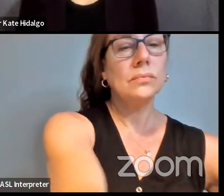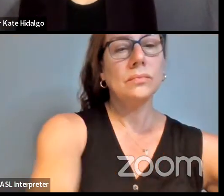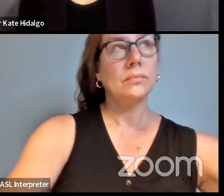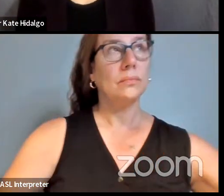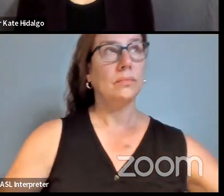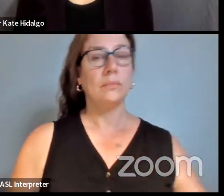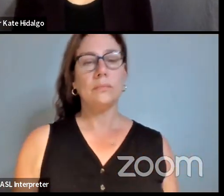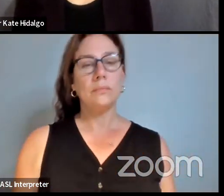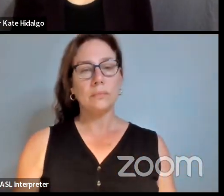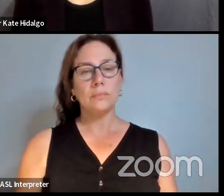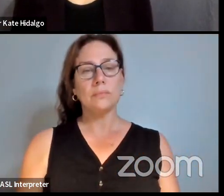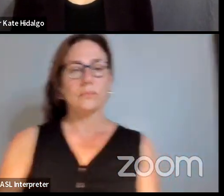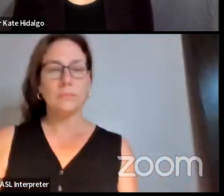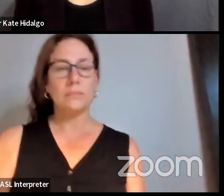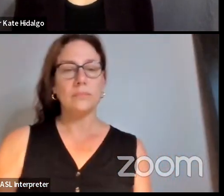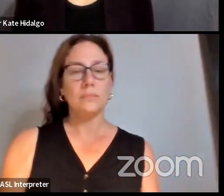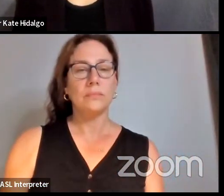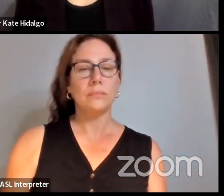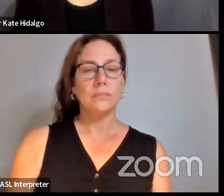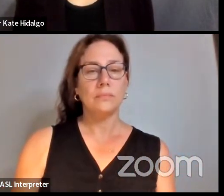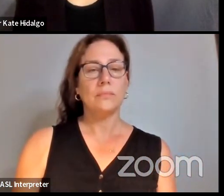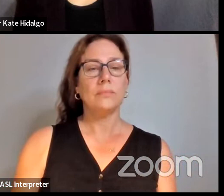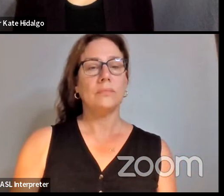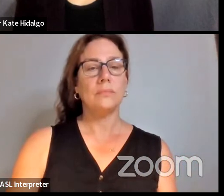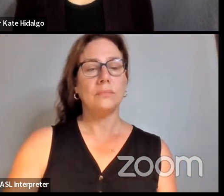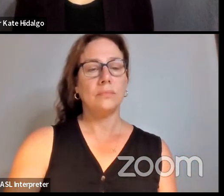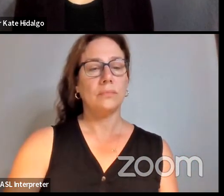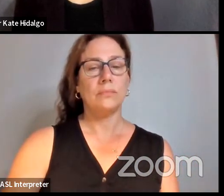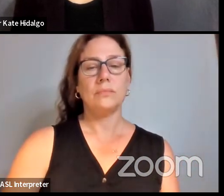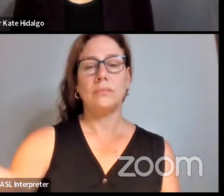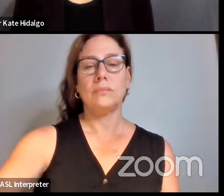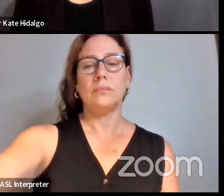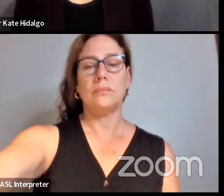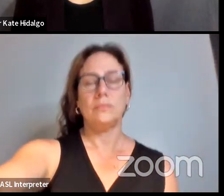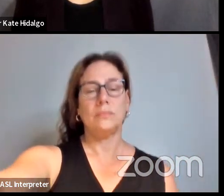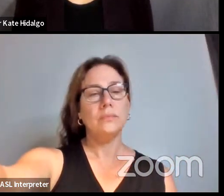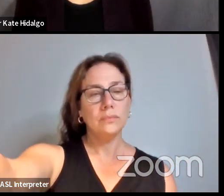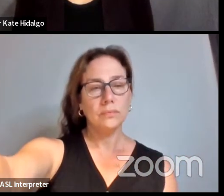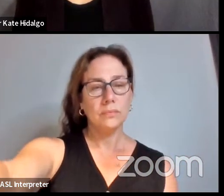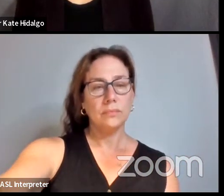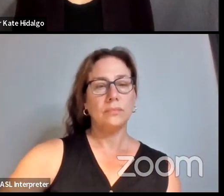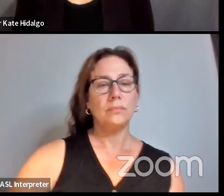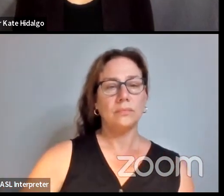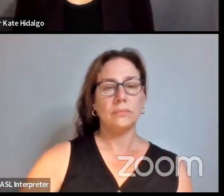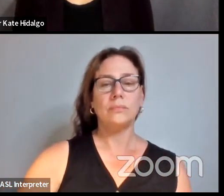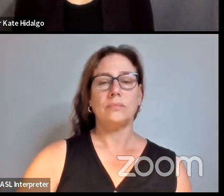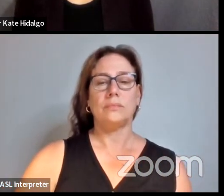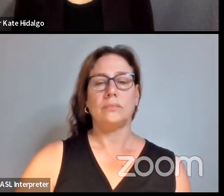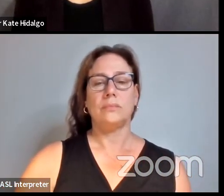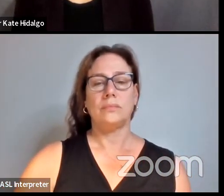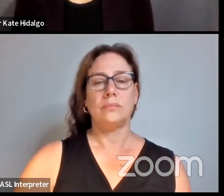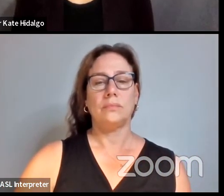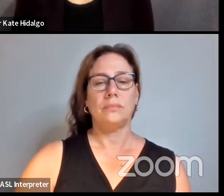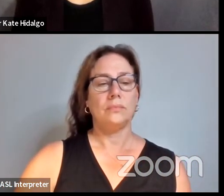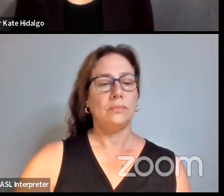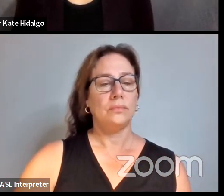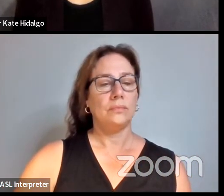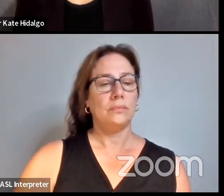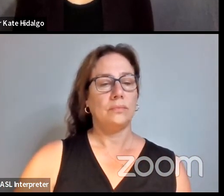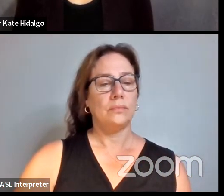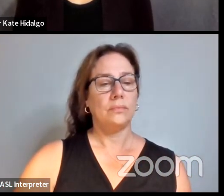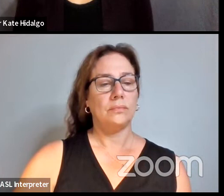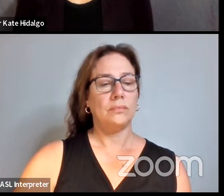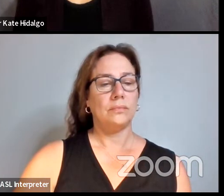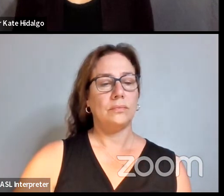y lenguaje de señas americano. Si usted es bilingüe, no tiene que presionar nada, pero si usted no es bilingüe y está en su computadora, en unos segundos verá